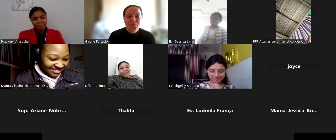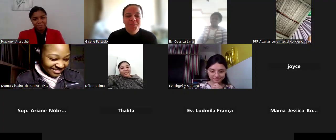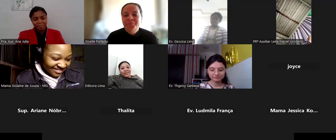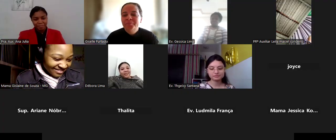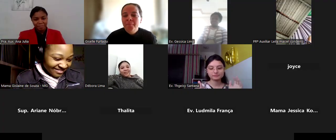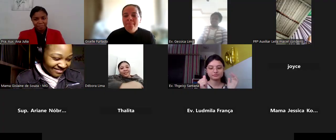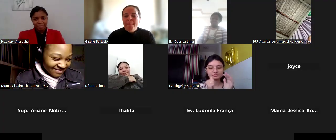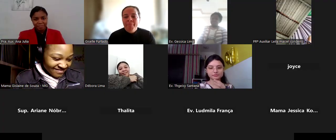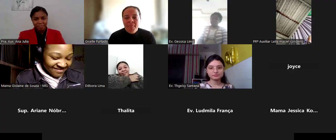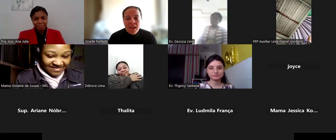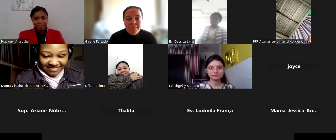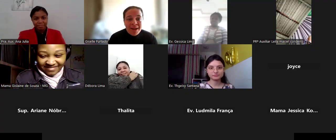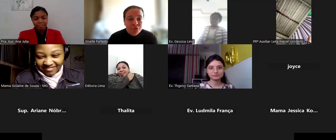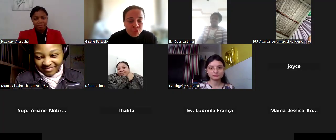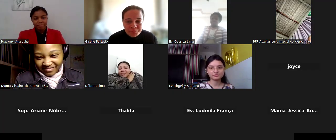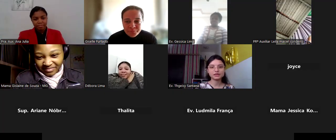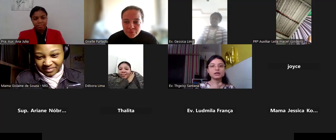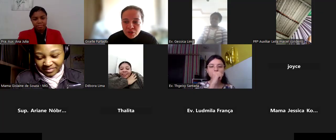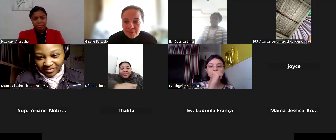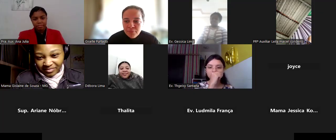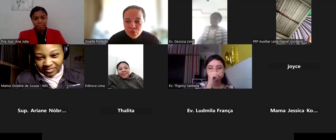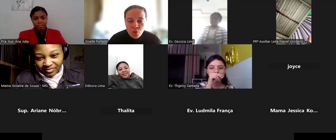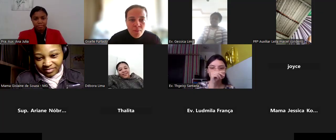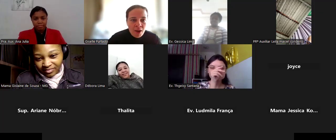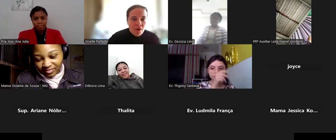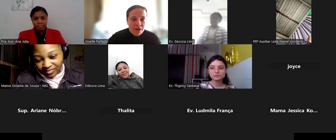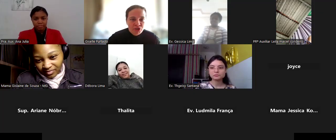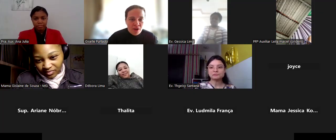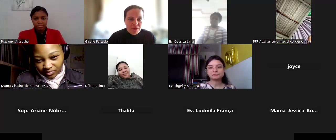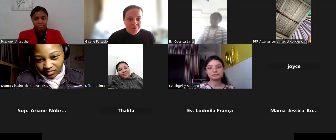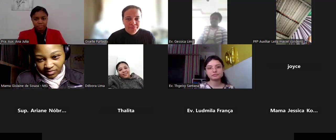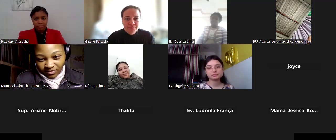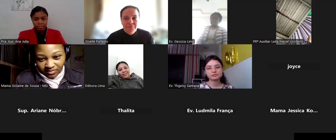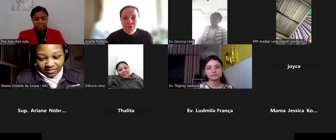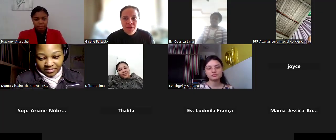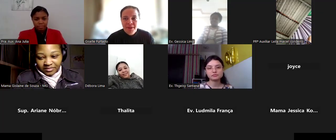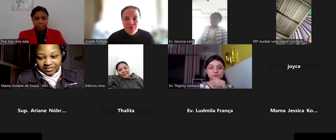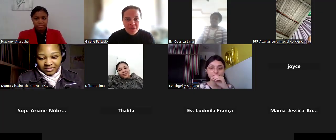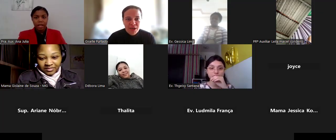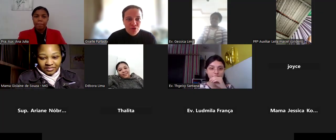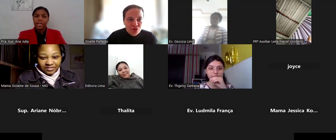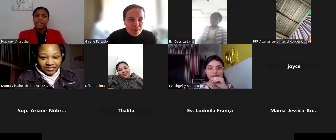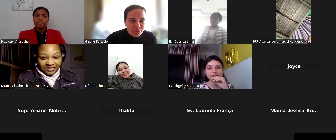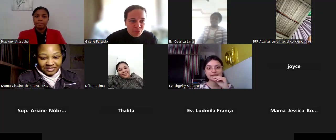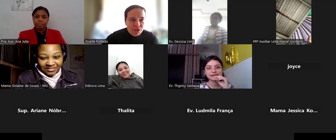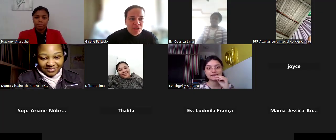Senhor. Amados, nós já estamos com 1 hora de aula. Os amados querem continuar mais um